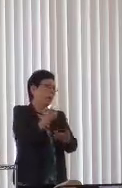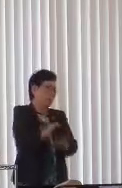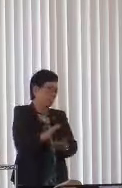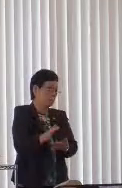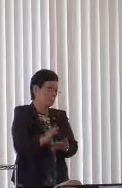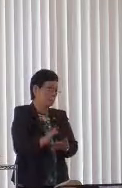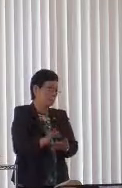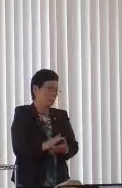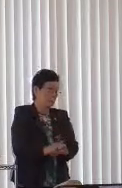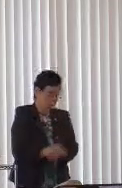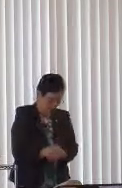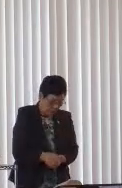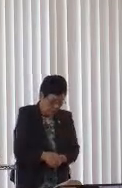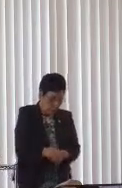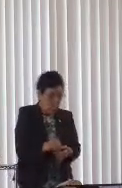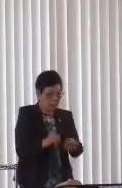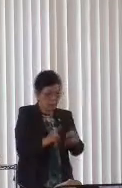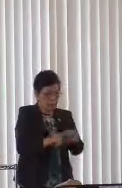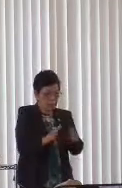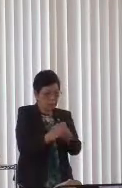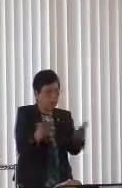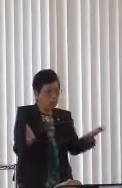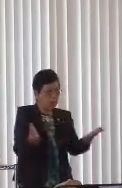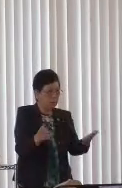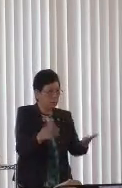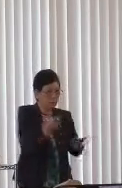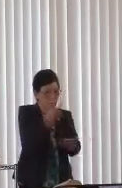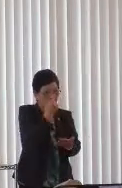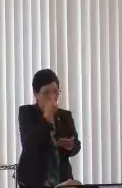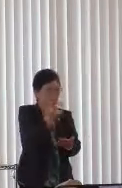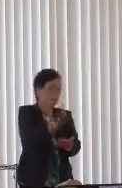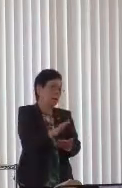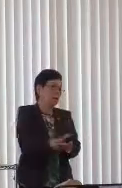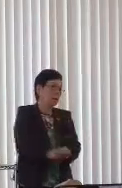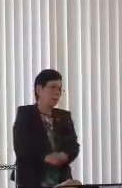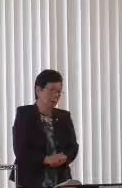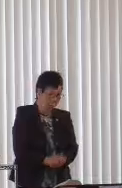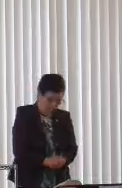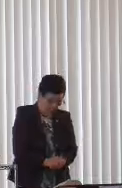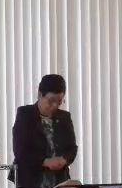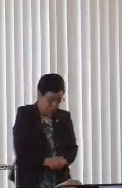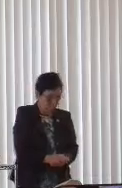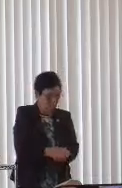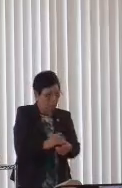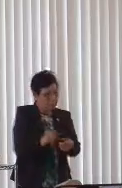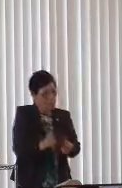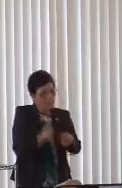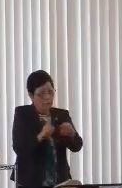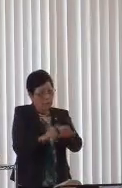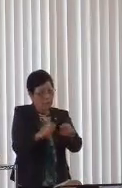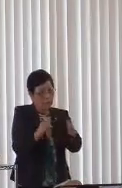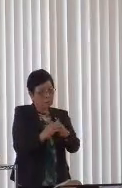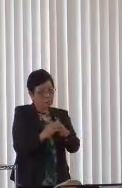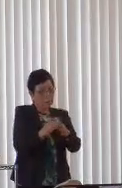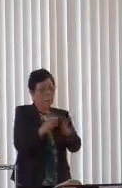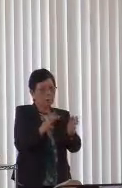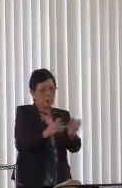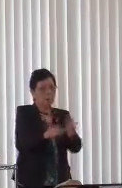身の言葉もありますし聖書は教えています。そしてキリストがもう一度おいでになるとき